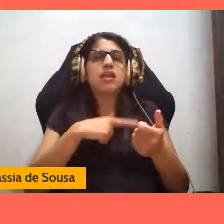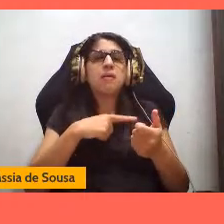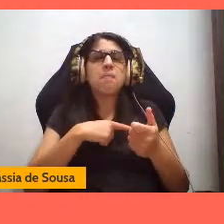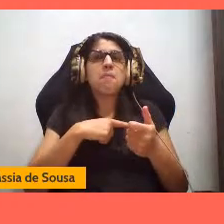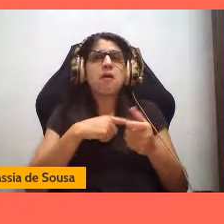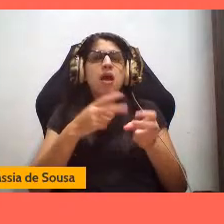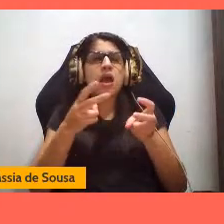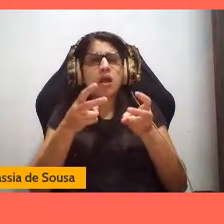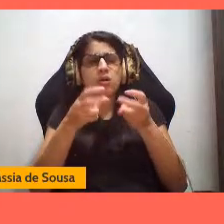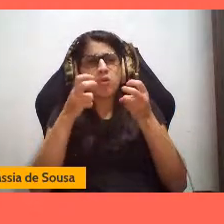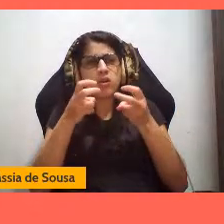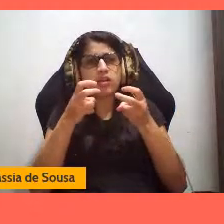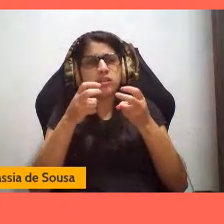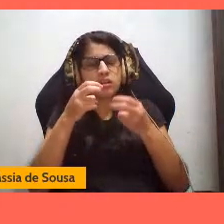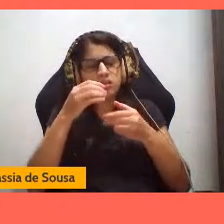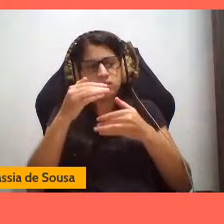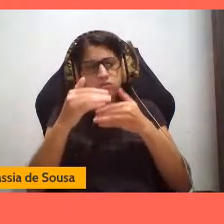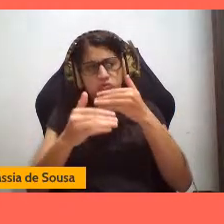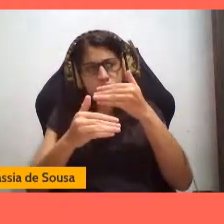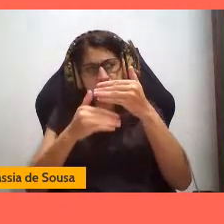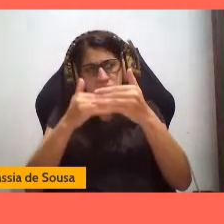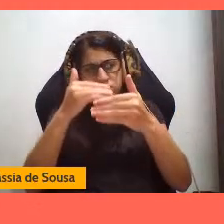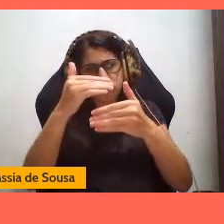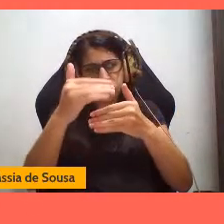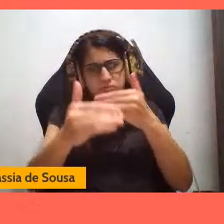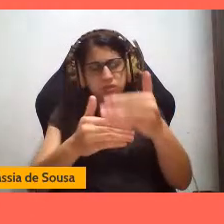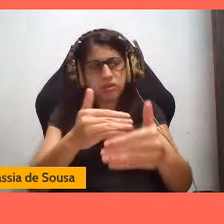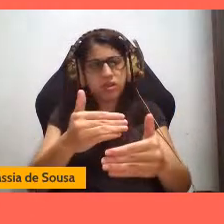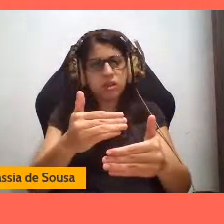reconhecer-se nesse processo